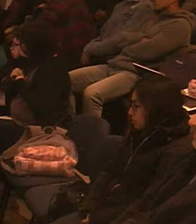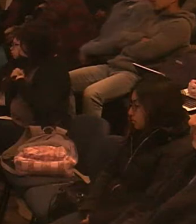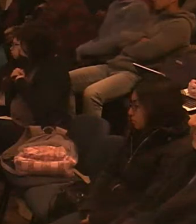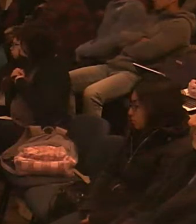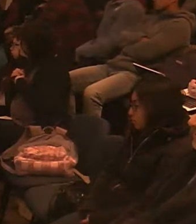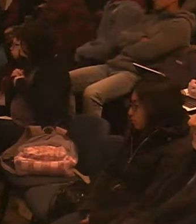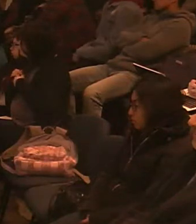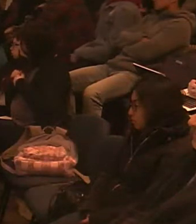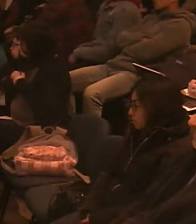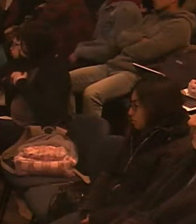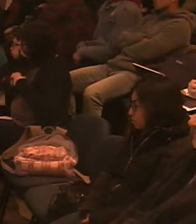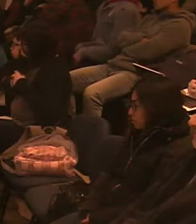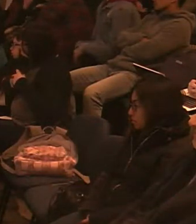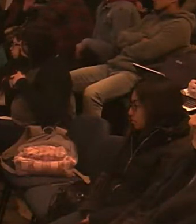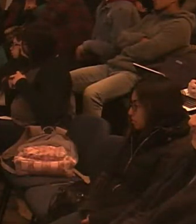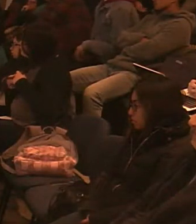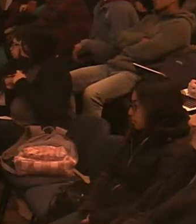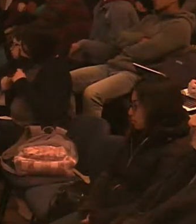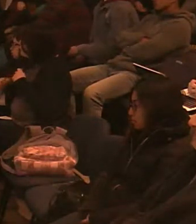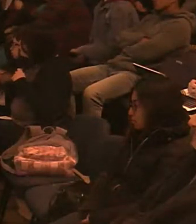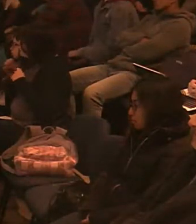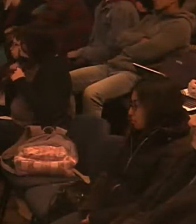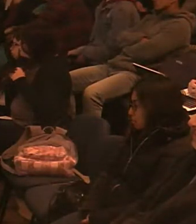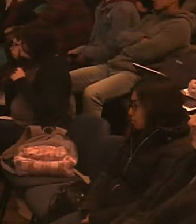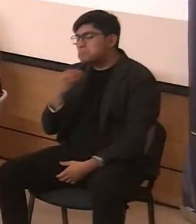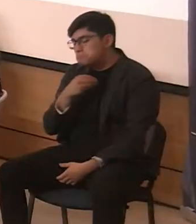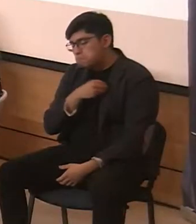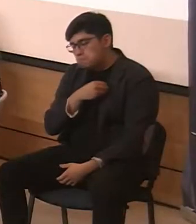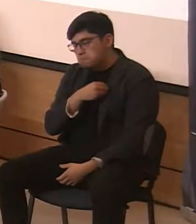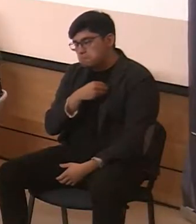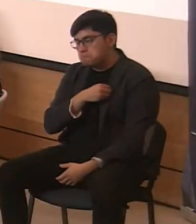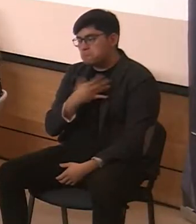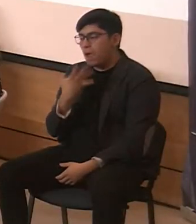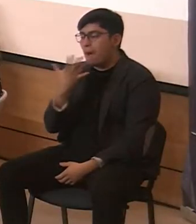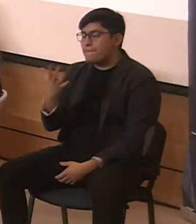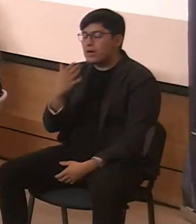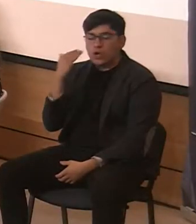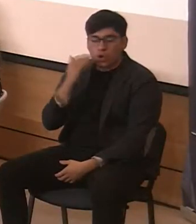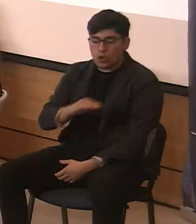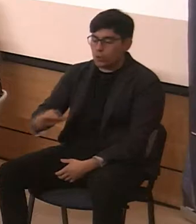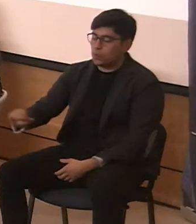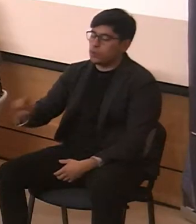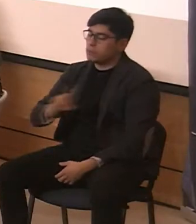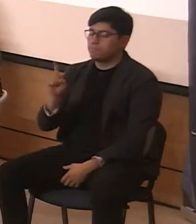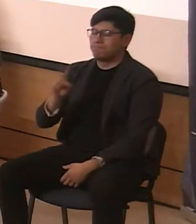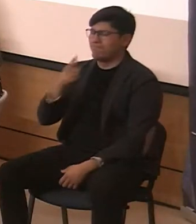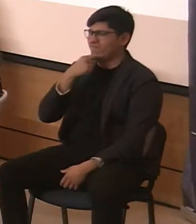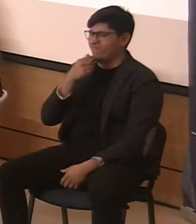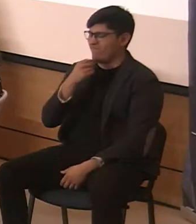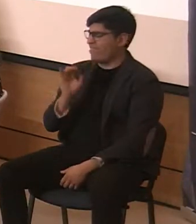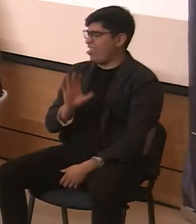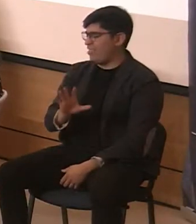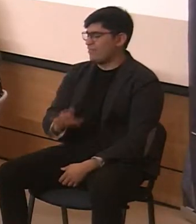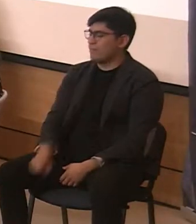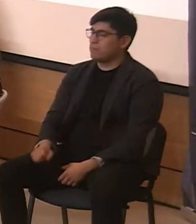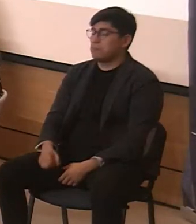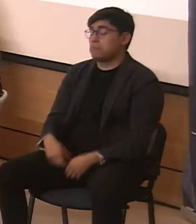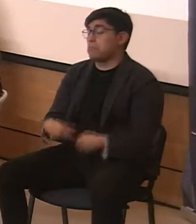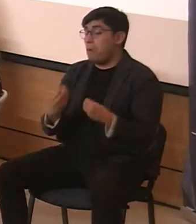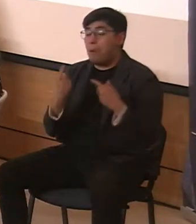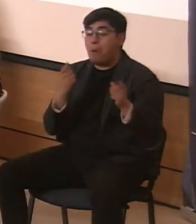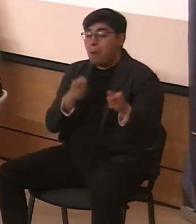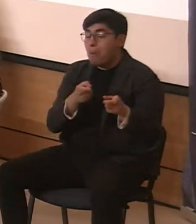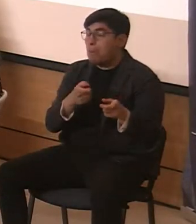y como cada vez él era más triste porque los niños no lo querían y era obvio no lo querían